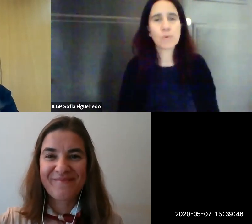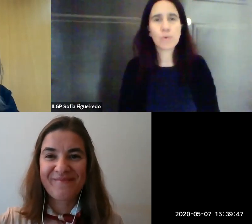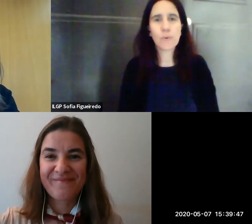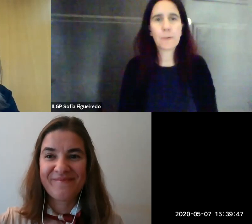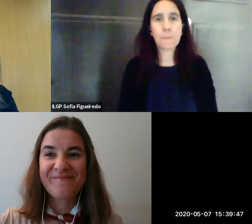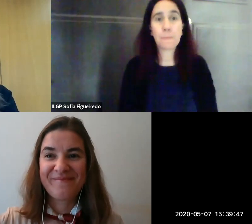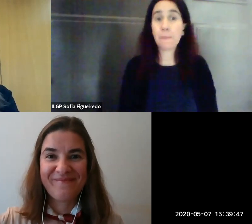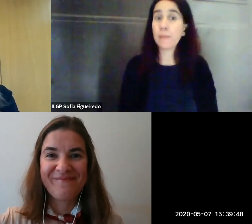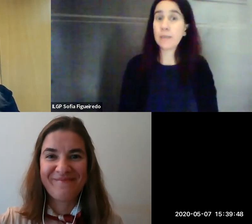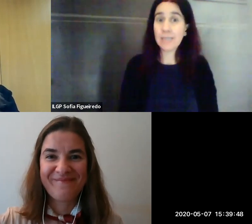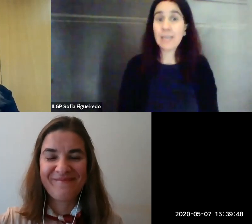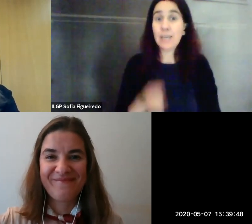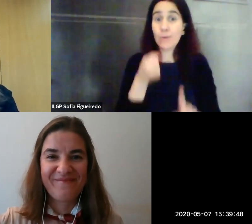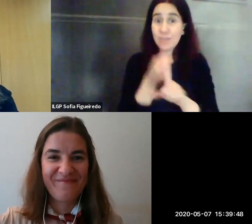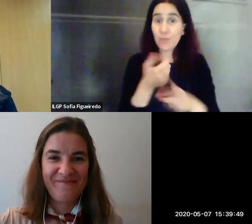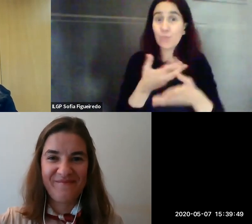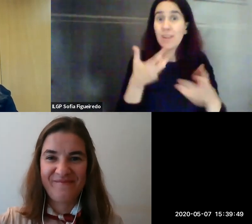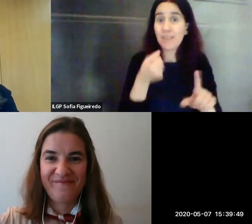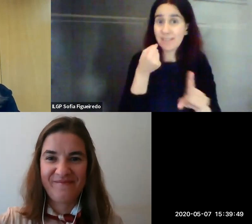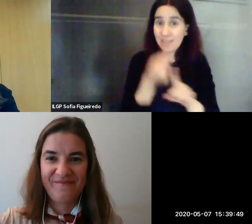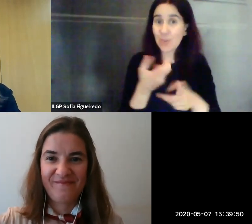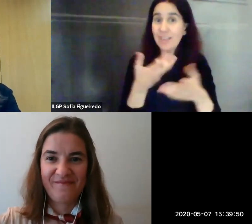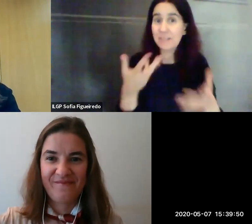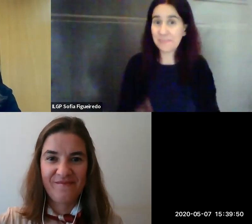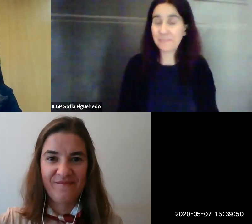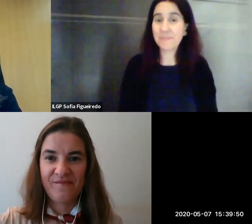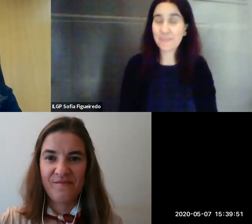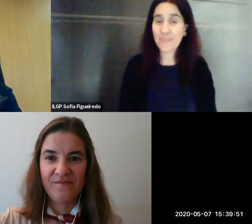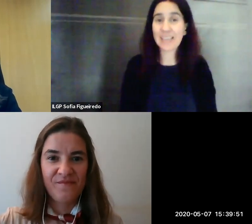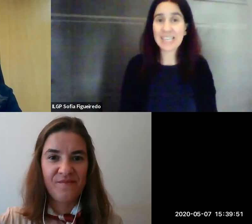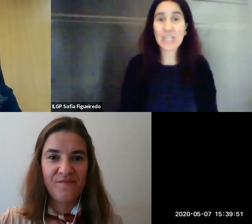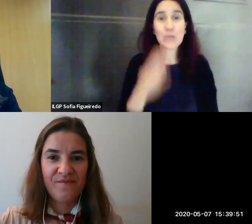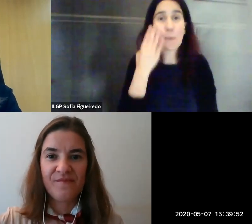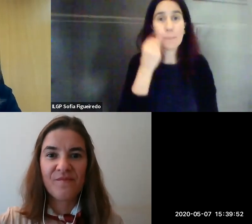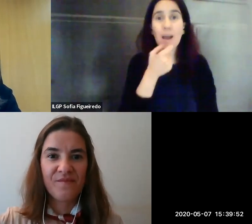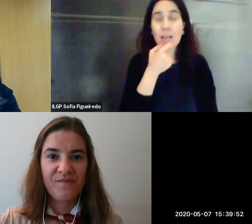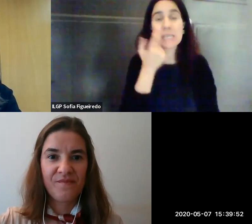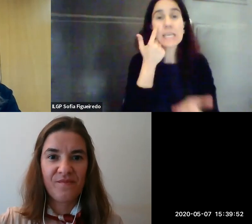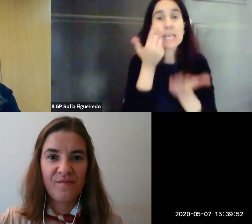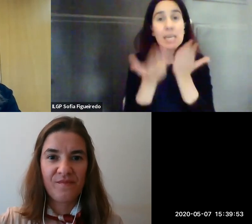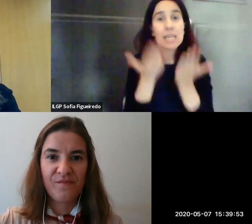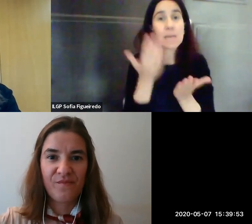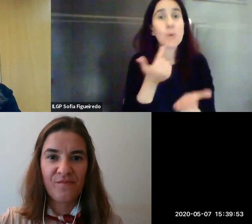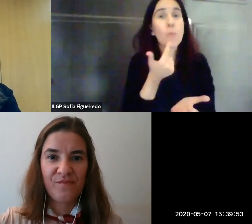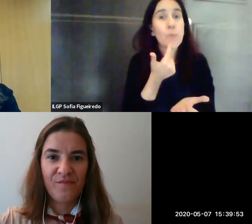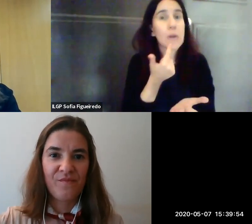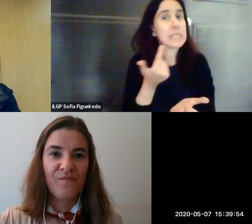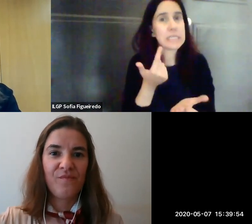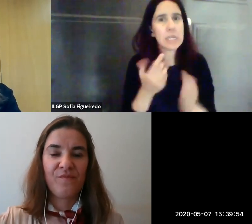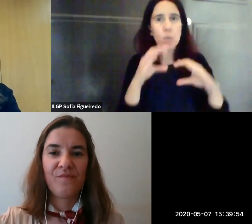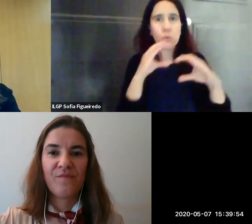É um grande desafio, eu acho que só um equilíbrio grande entre a comunicação